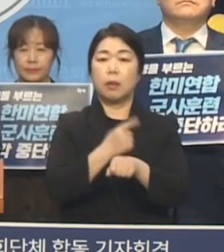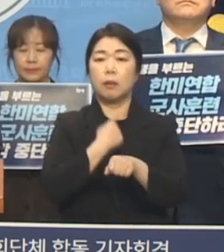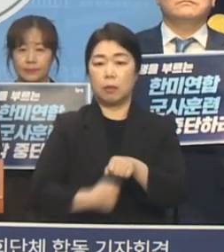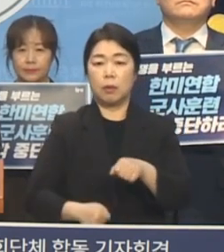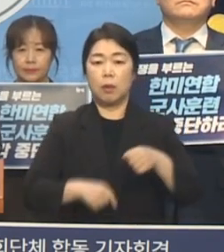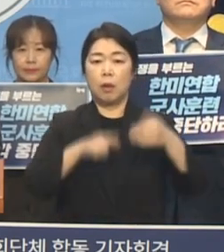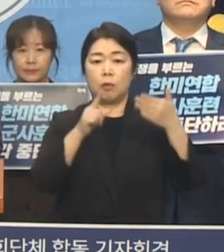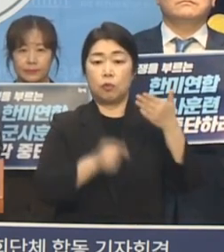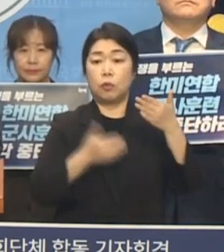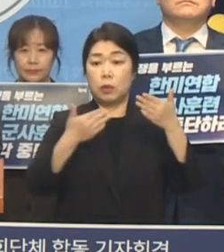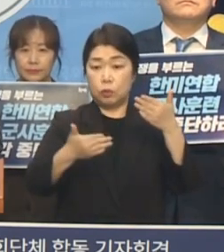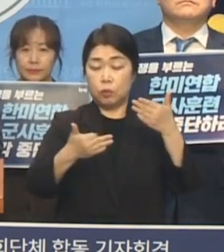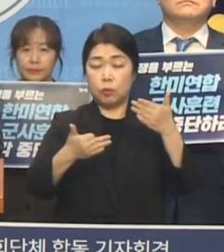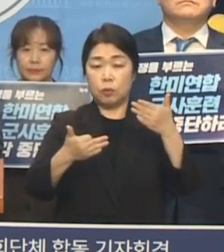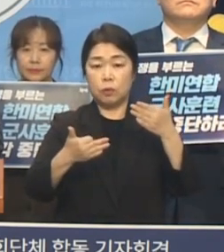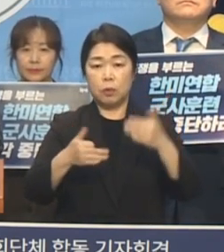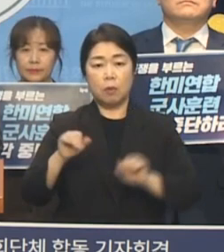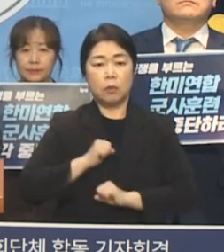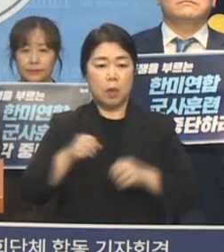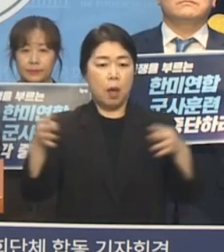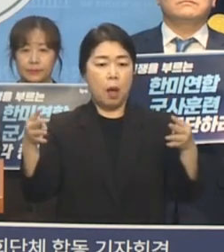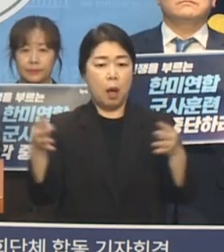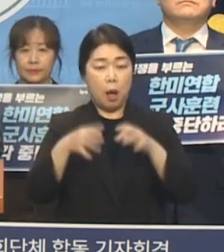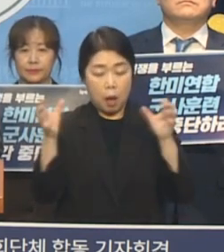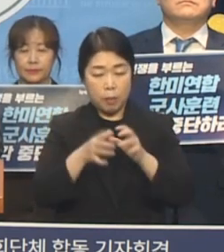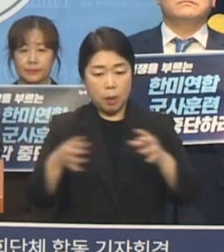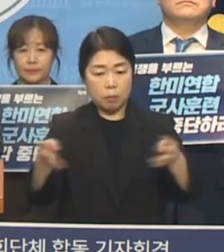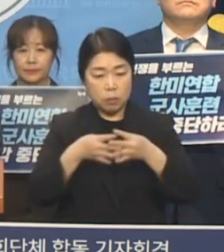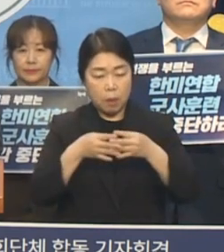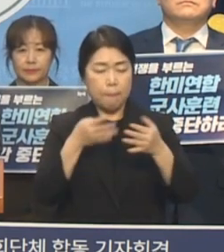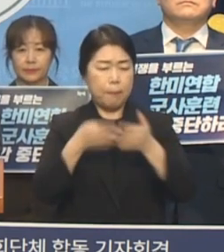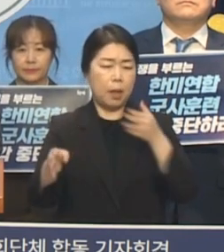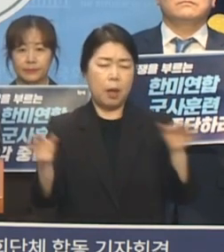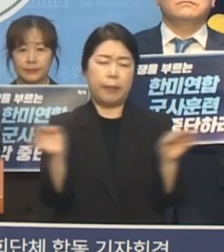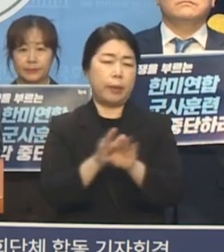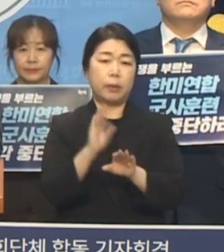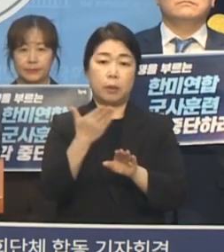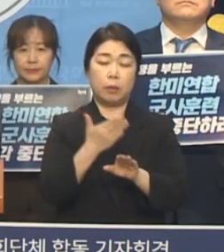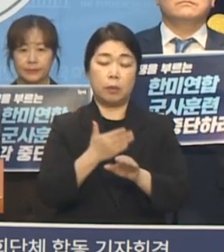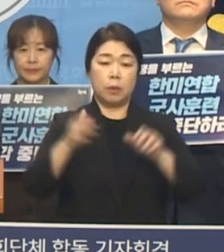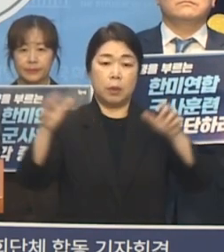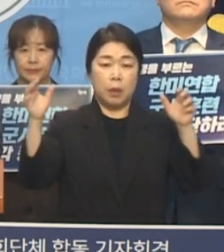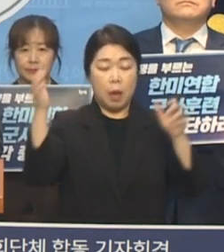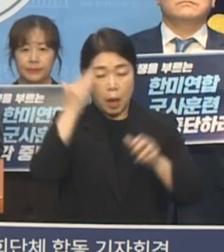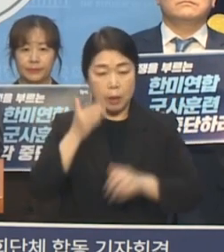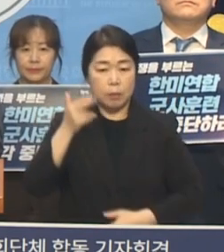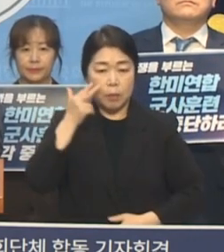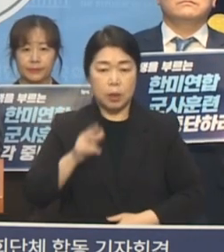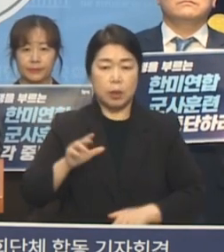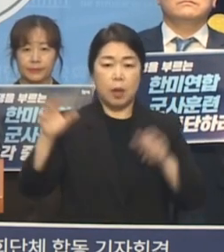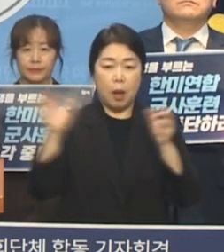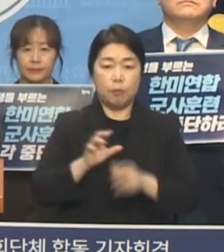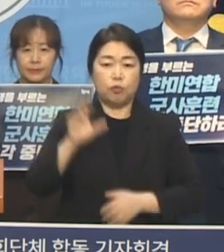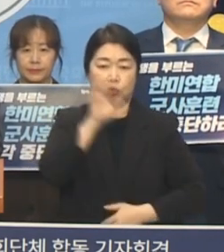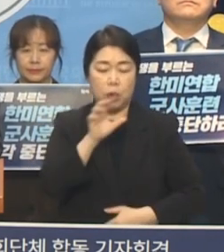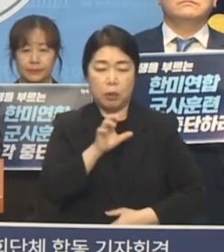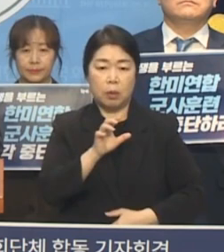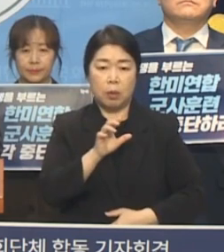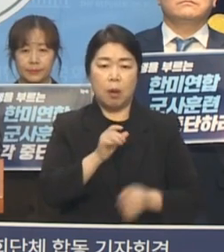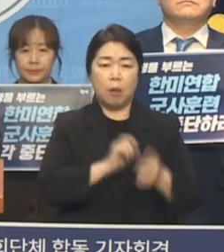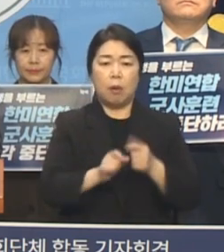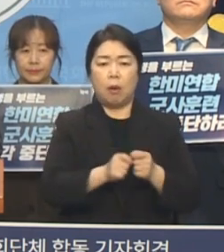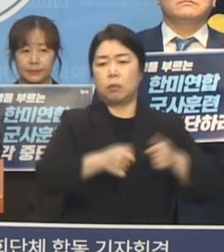9.19 군사합의마저 사라지고 한미연합 군사훈련은 몇 배로 늘어났으며 일본 자위대까지